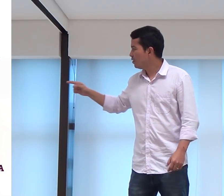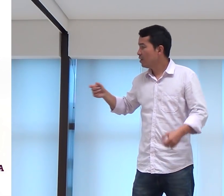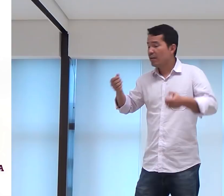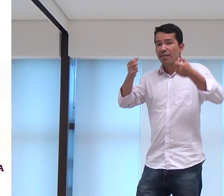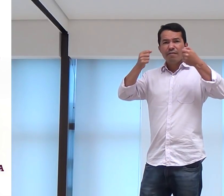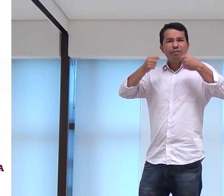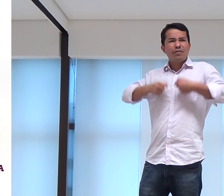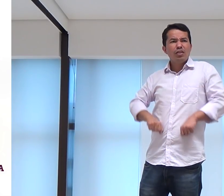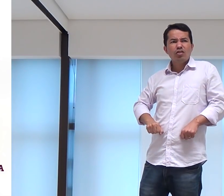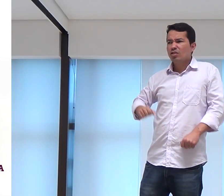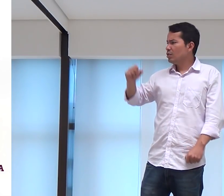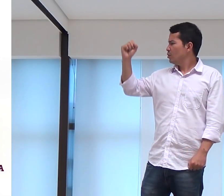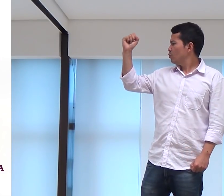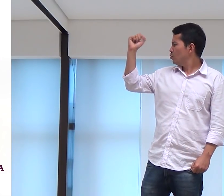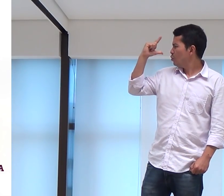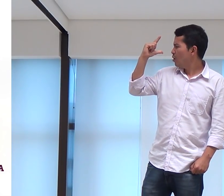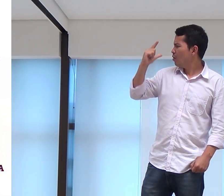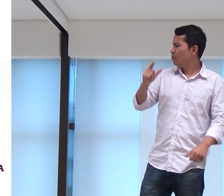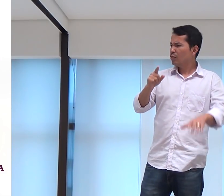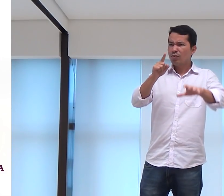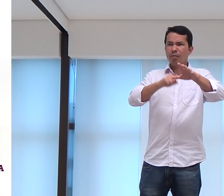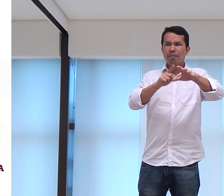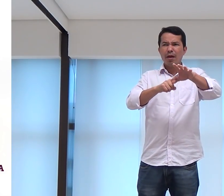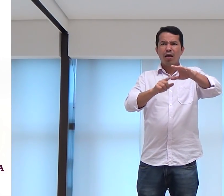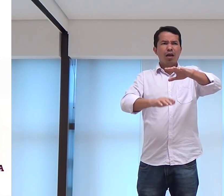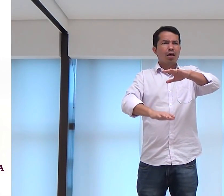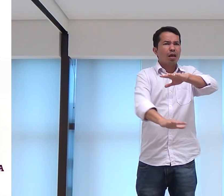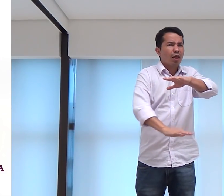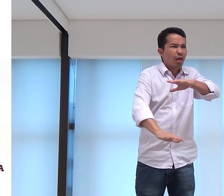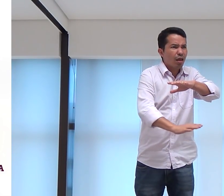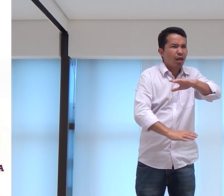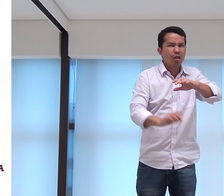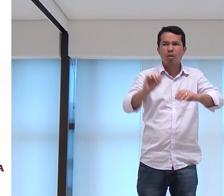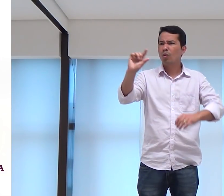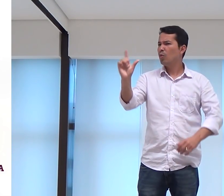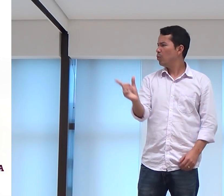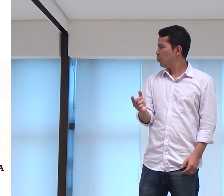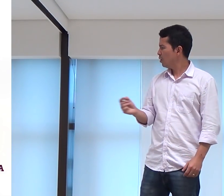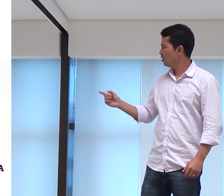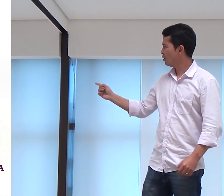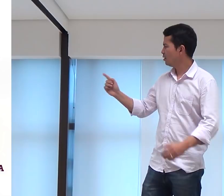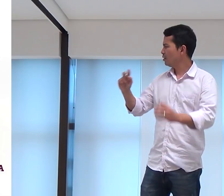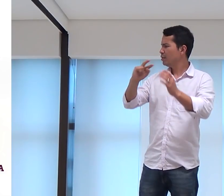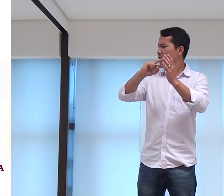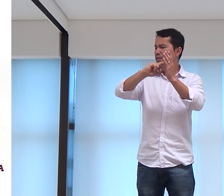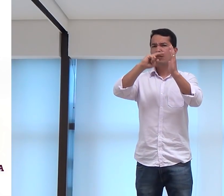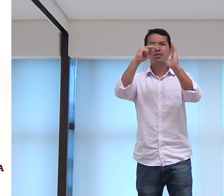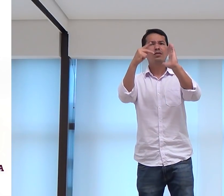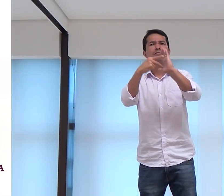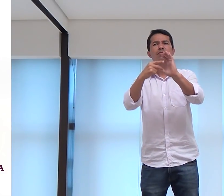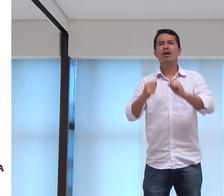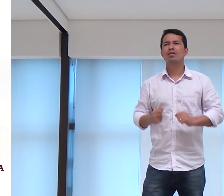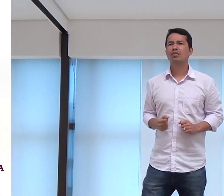E olha só. Vestida do sol, tendo a lua debaixo dos seus pés. Qual o